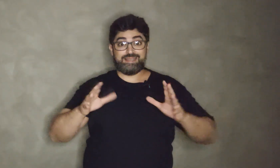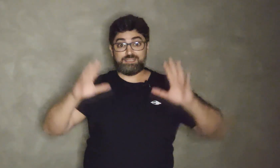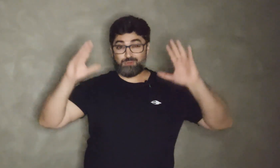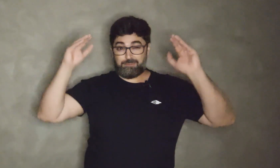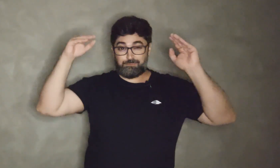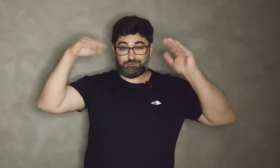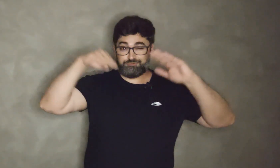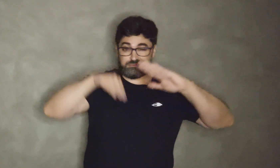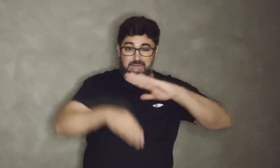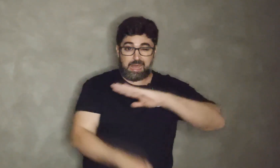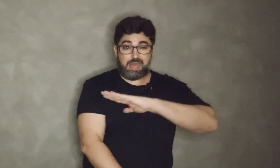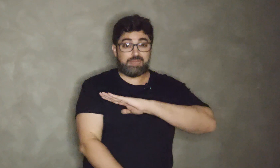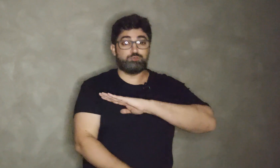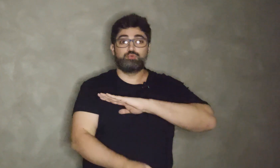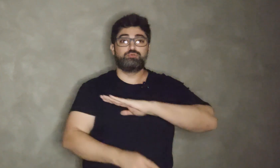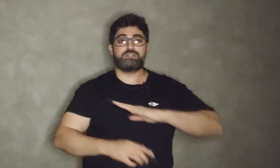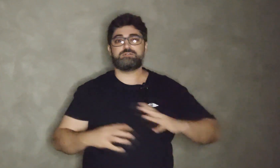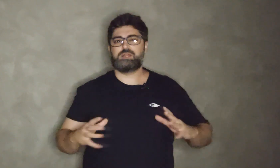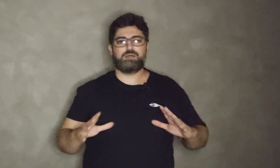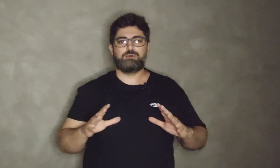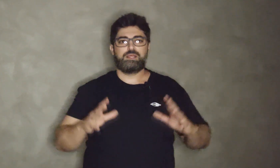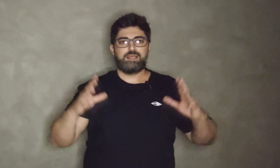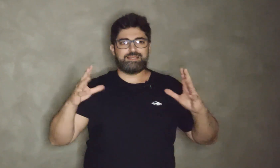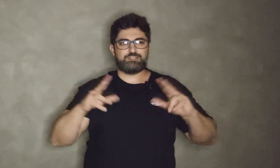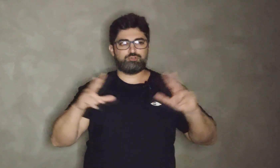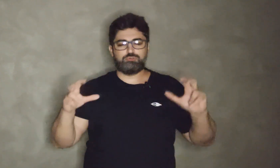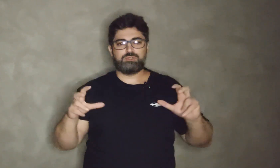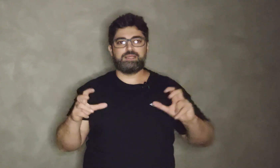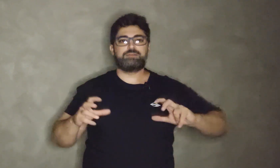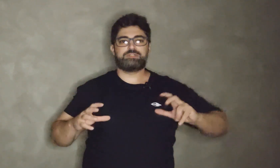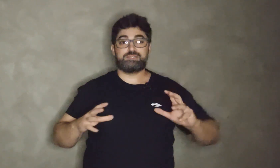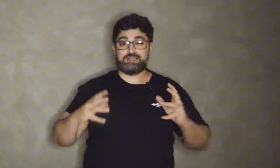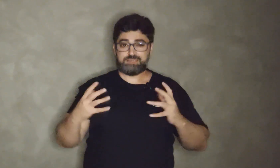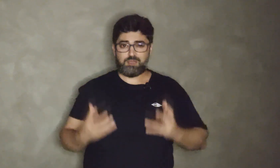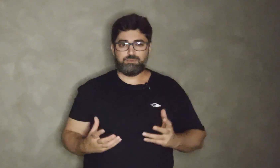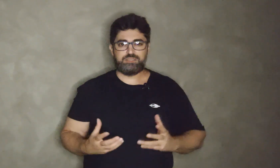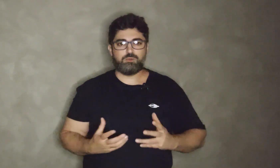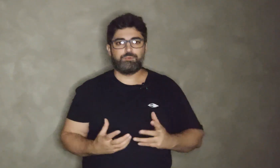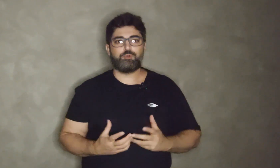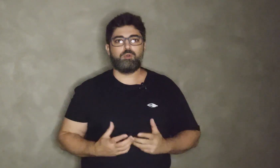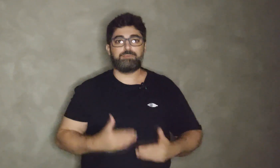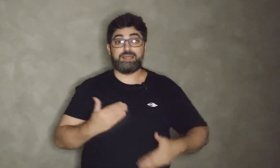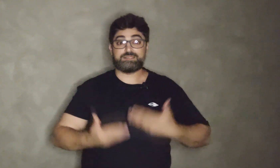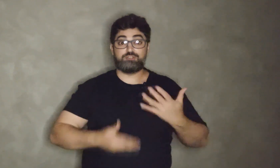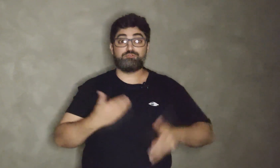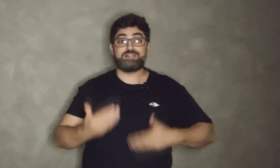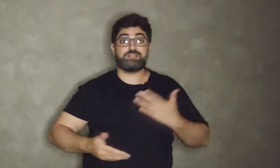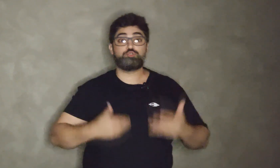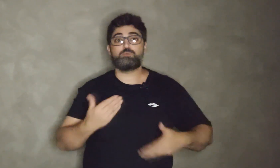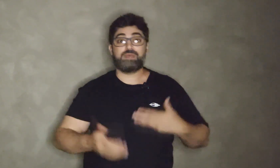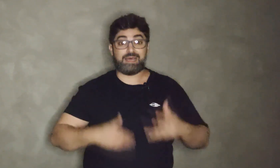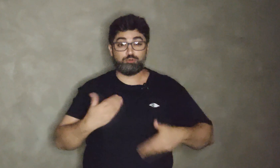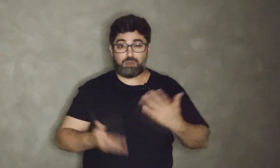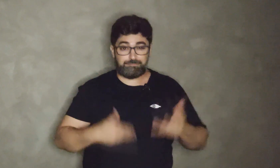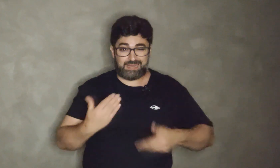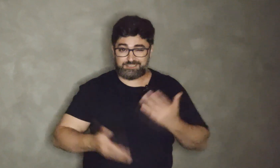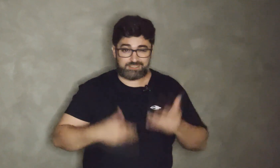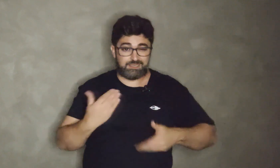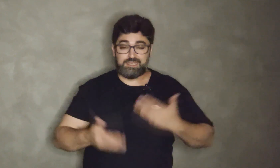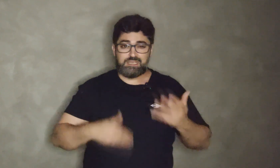aqui não é aprofundar tudo isso, não. Essa estrutura da língua de sinais realmente é um pouco complexa. Isso vai sendo superado com a prática e